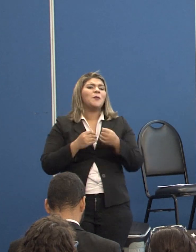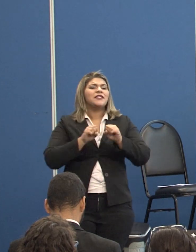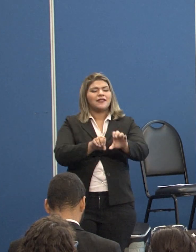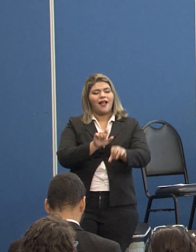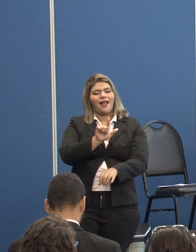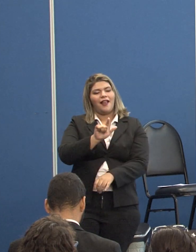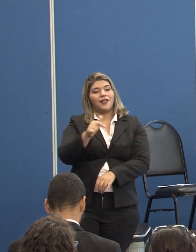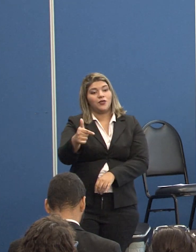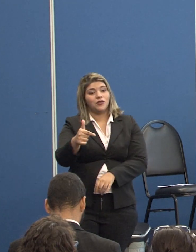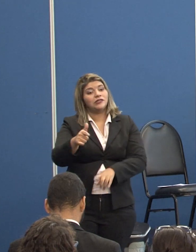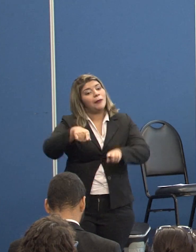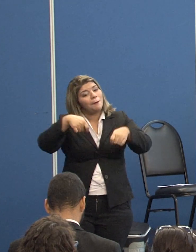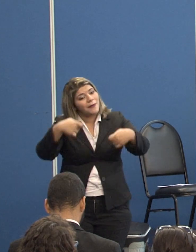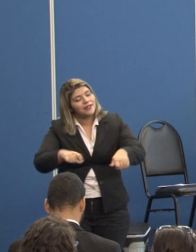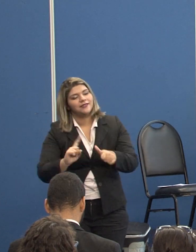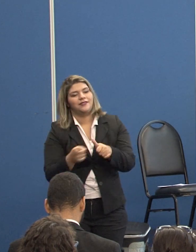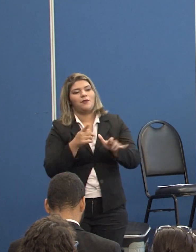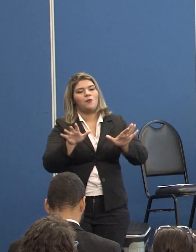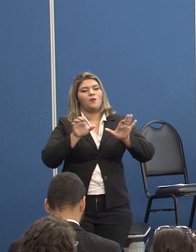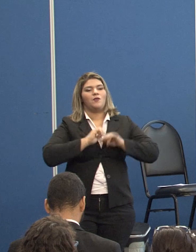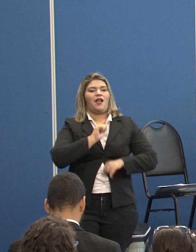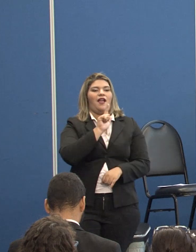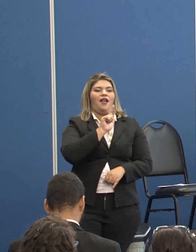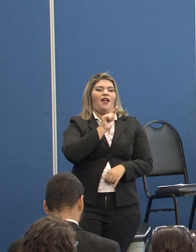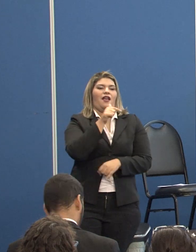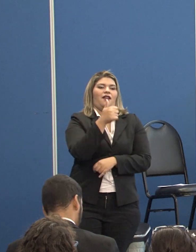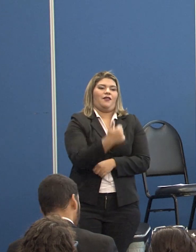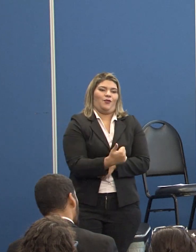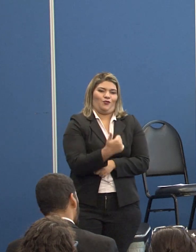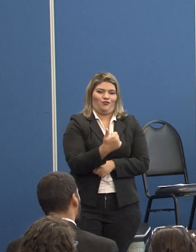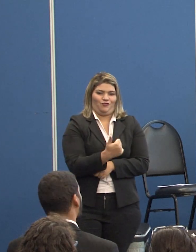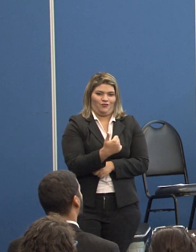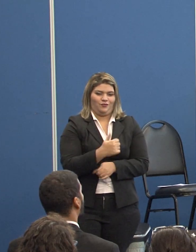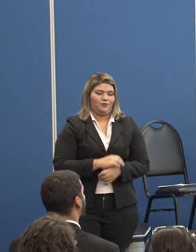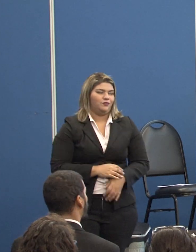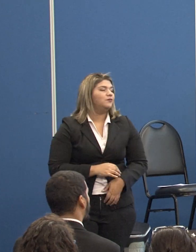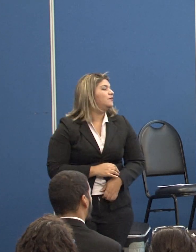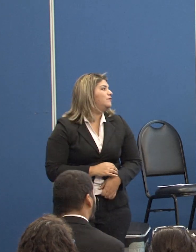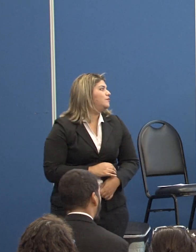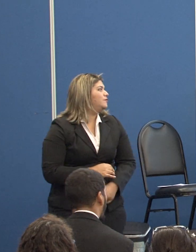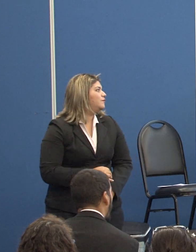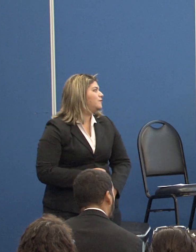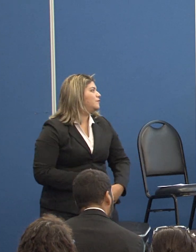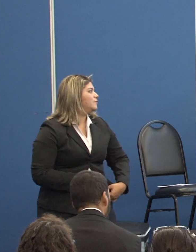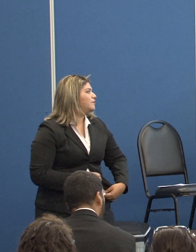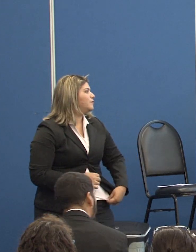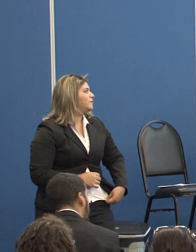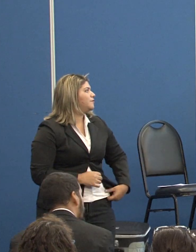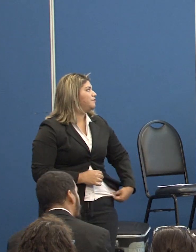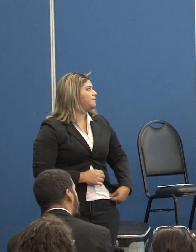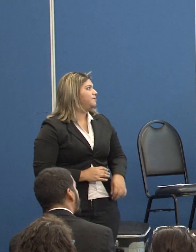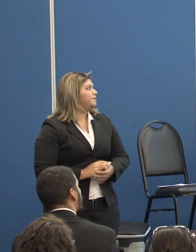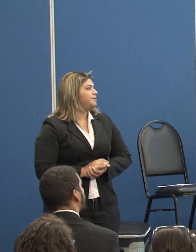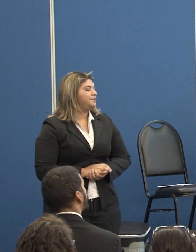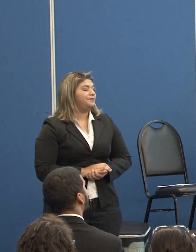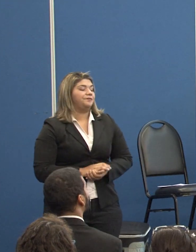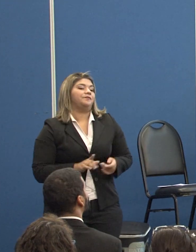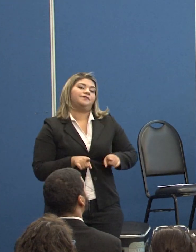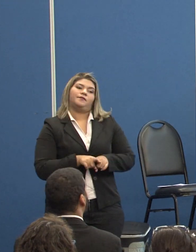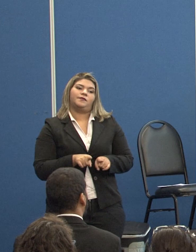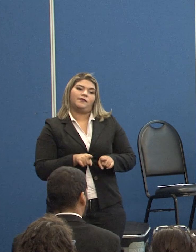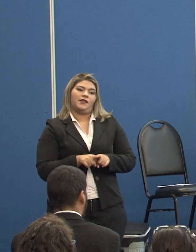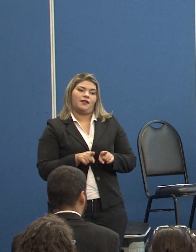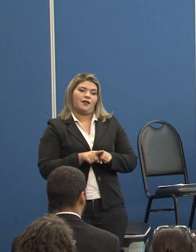L1, que é a língua de instrução, que é a língua que ele traz consigo, né? E a gente trabalha